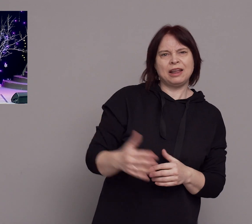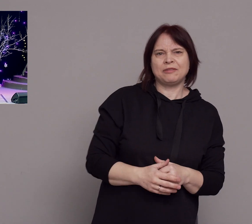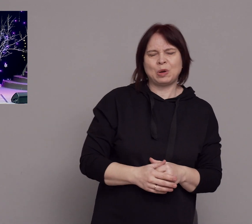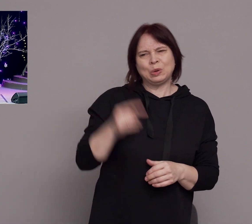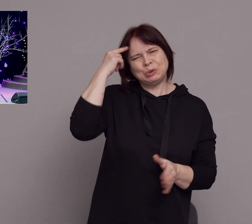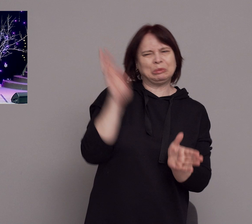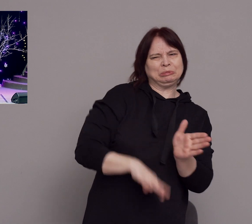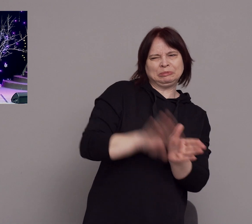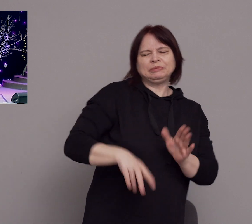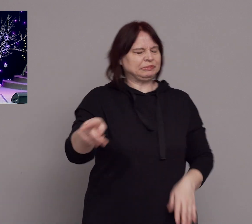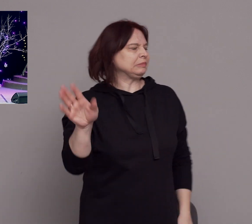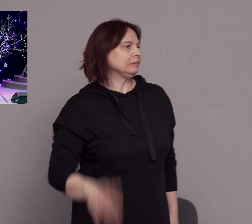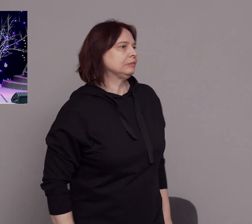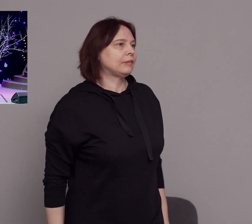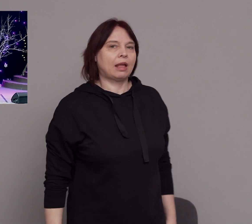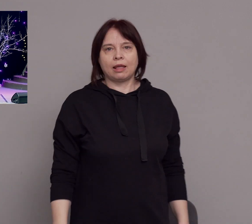человеческими.